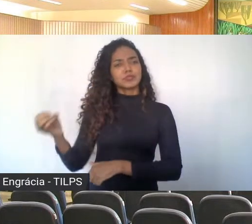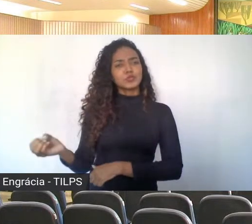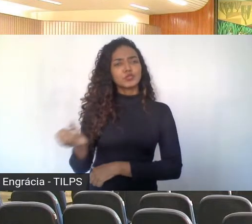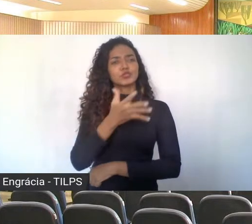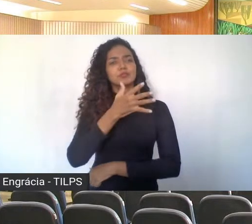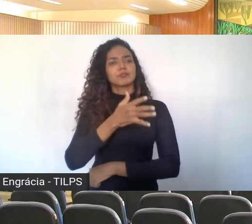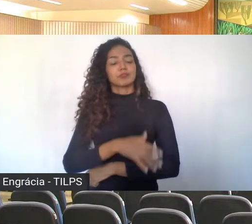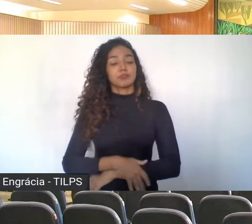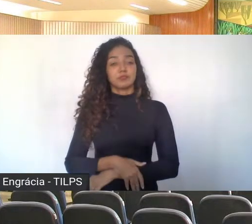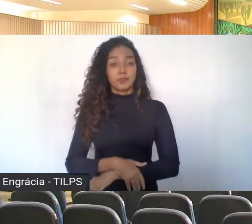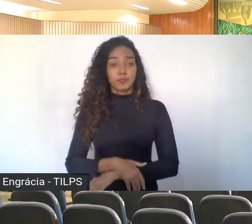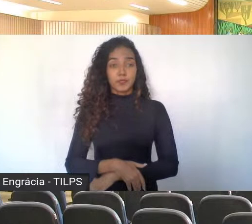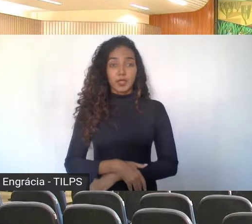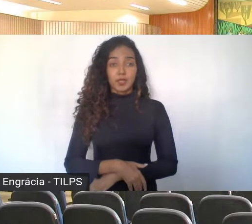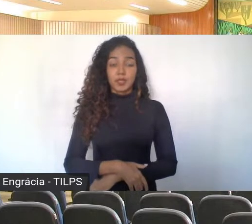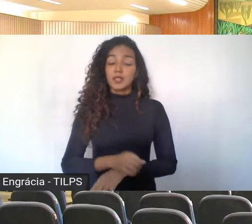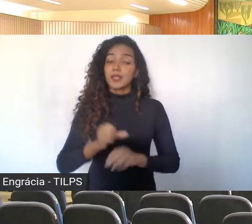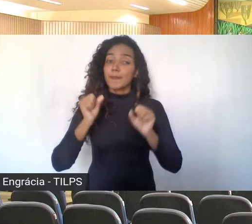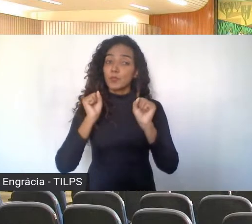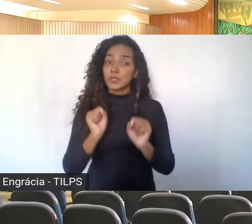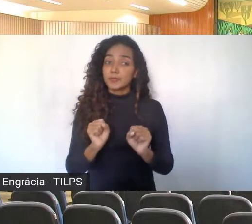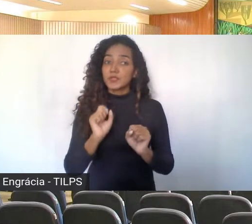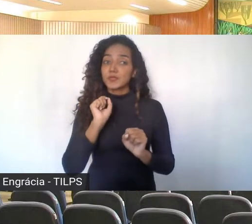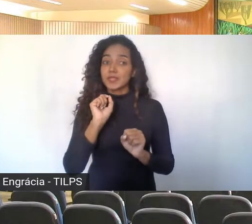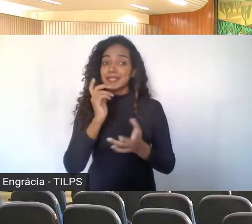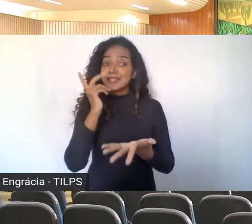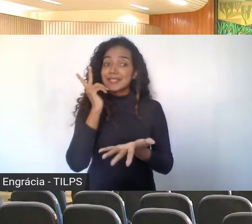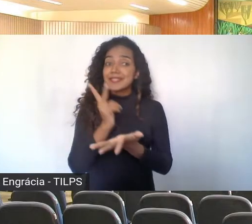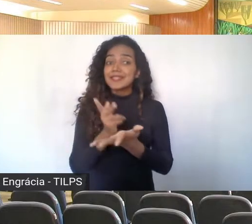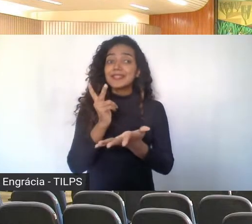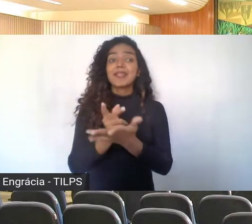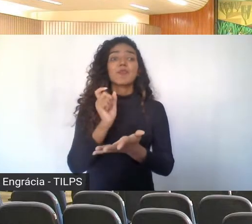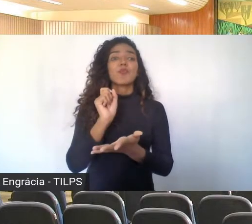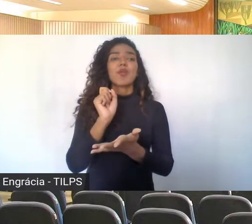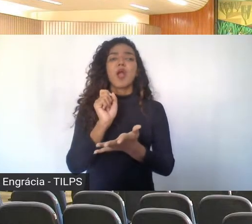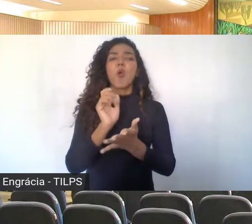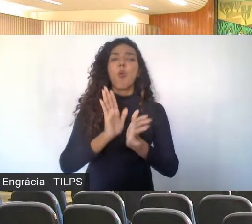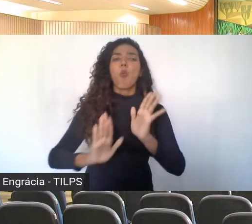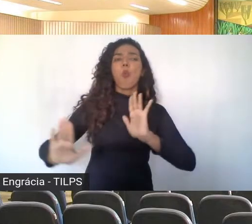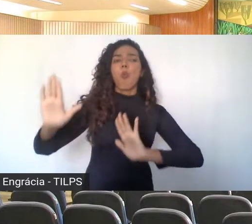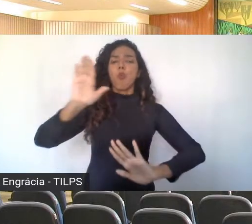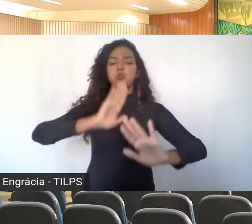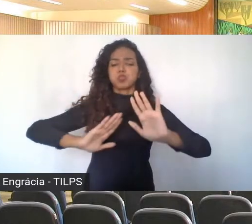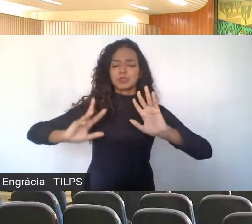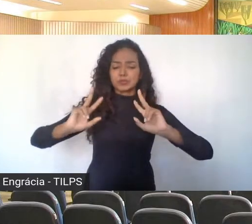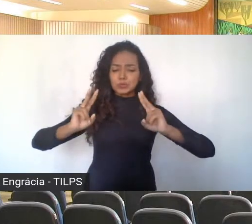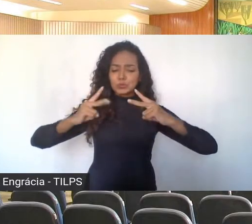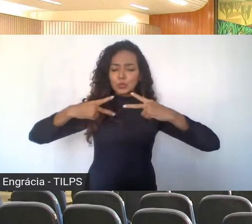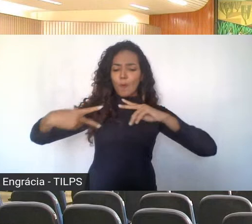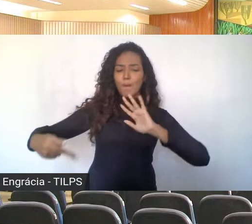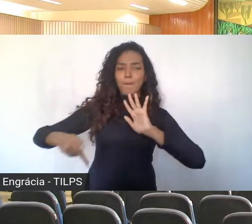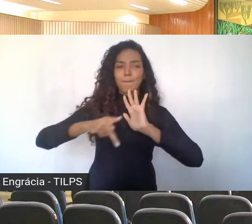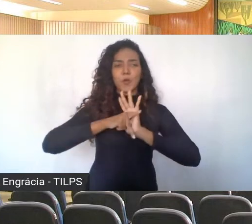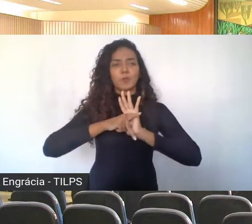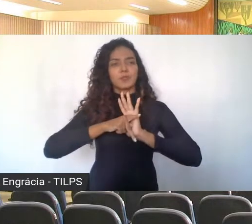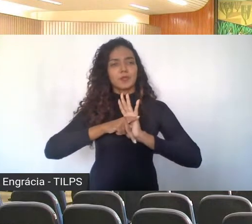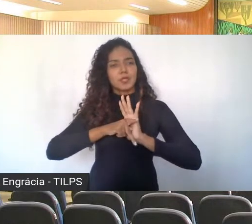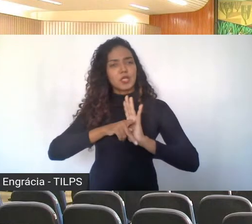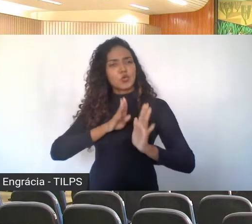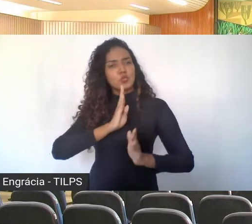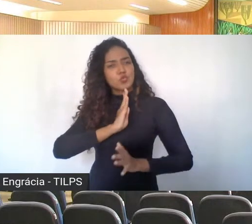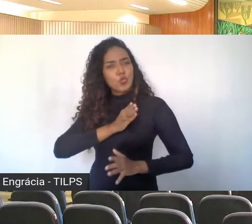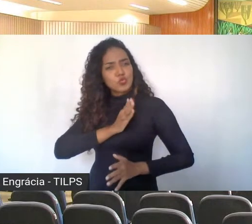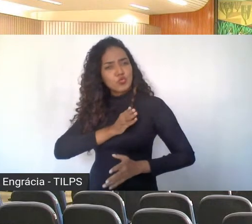sempre, tenhamos autocuidado sempre e possamos desenvolver em nossos corações cada vez mais